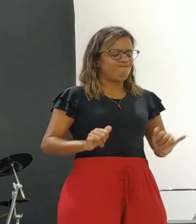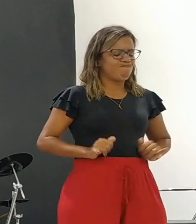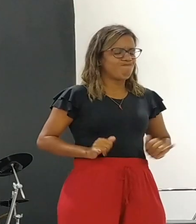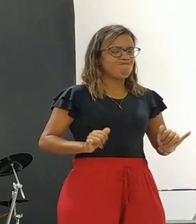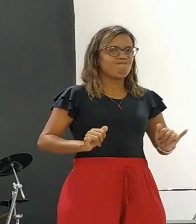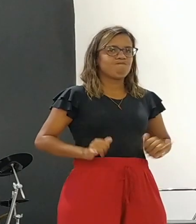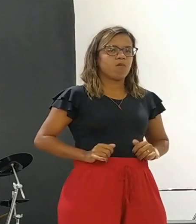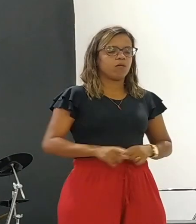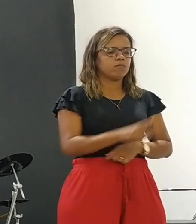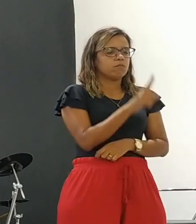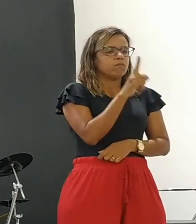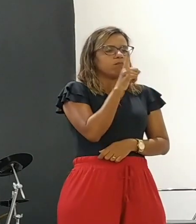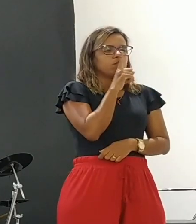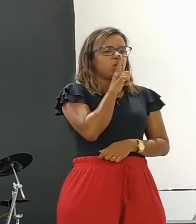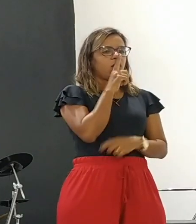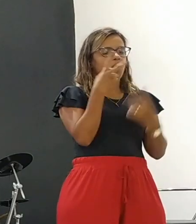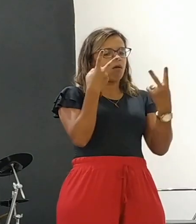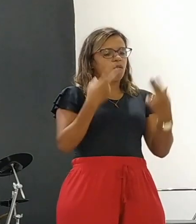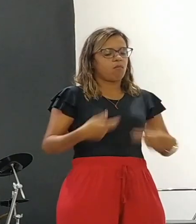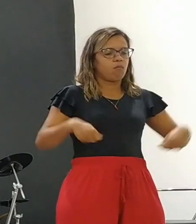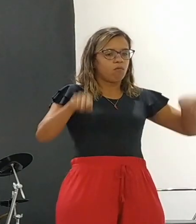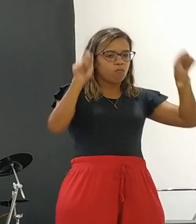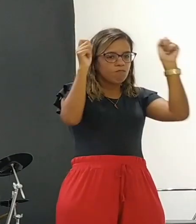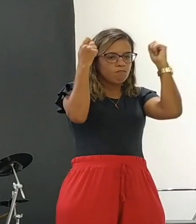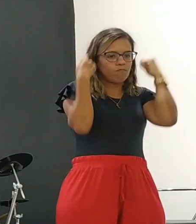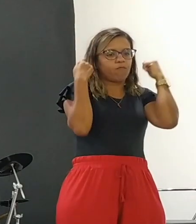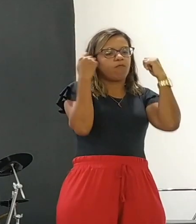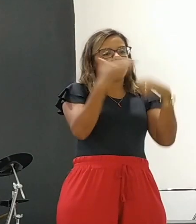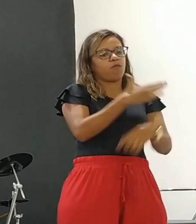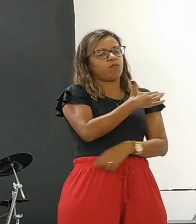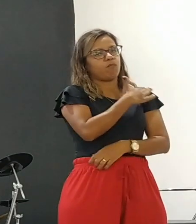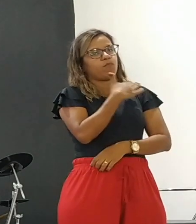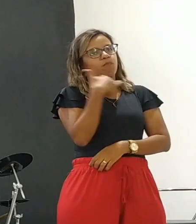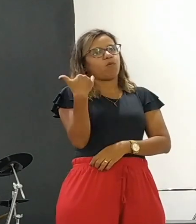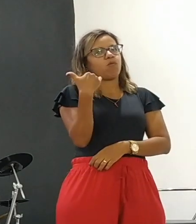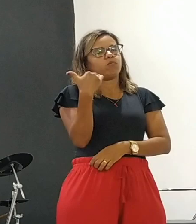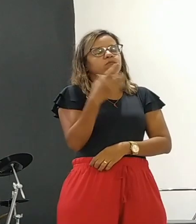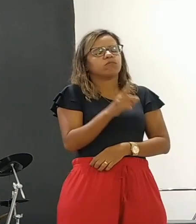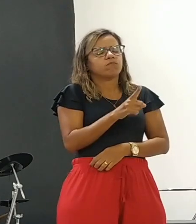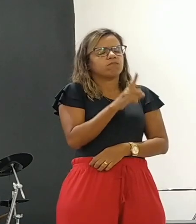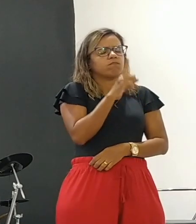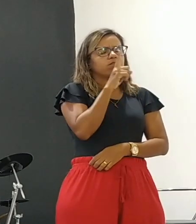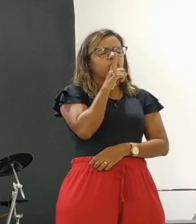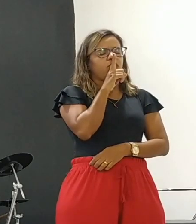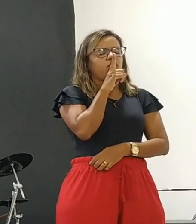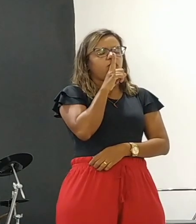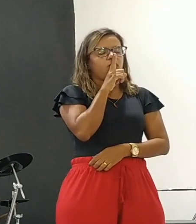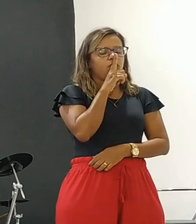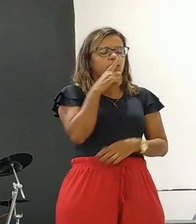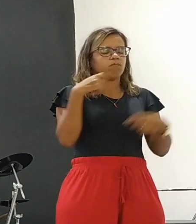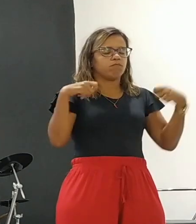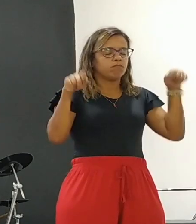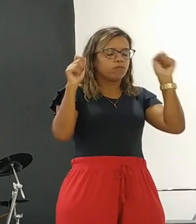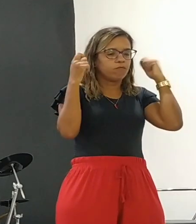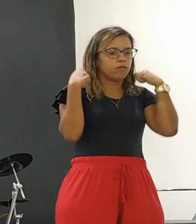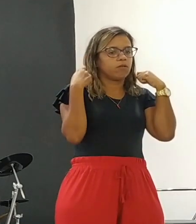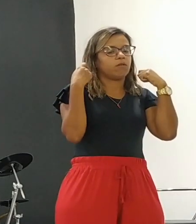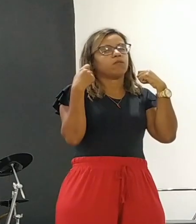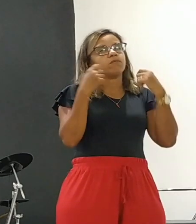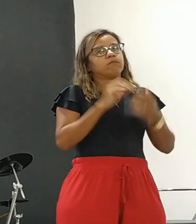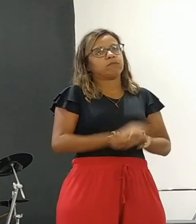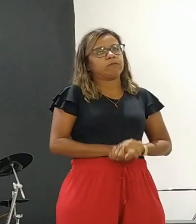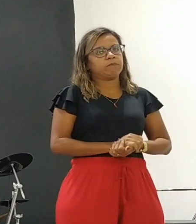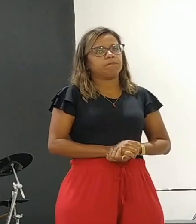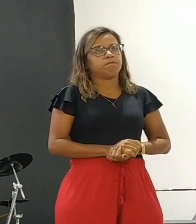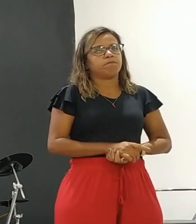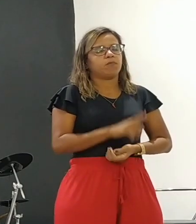E como um cordeiro foi levado ao matadouro, e como ovelha muda perante os seus tosquiadores,